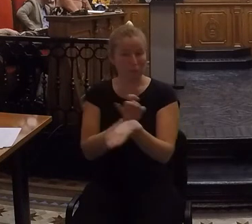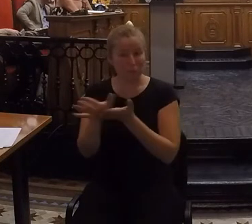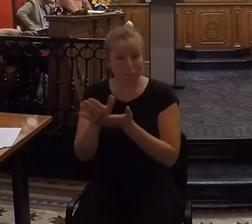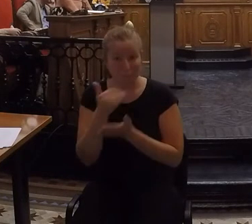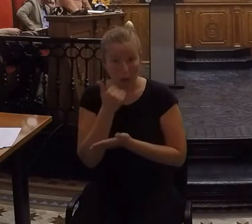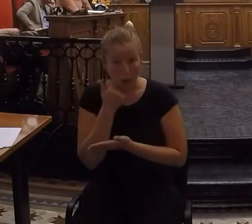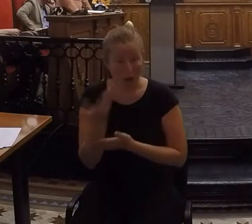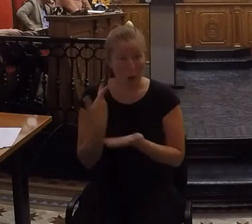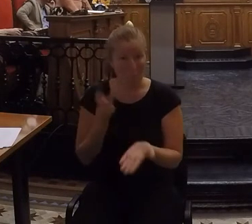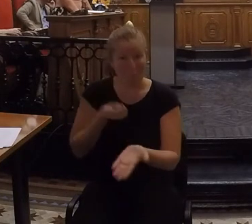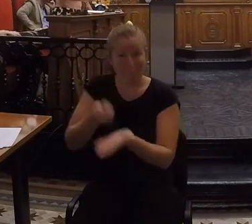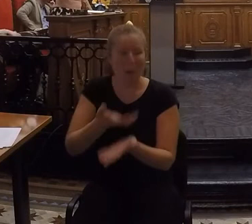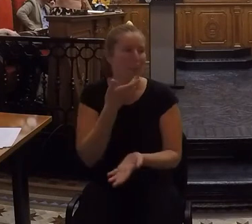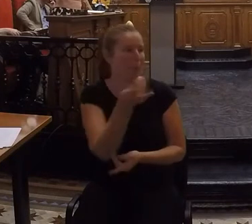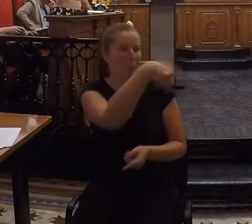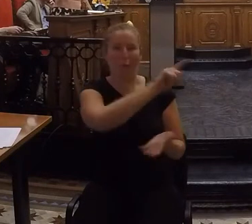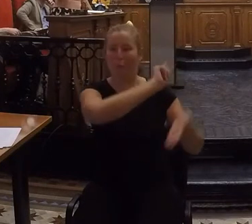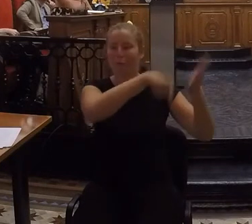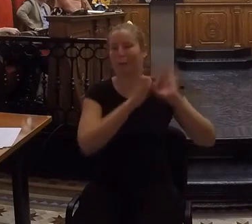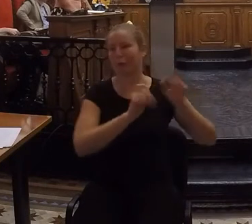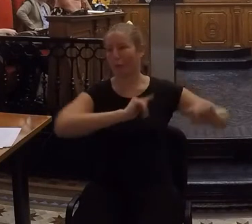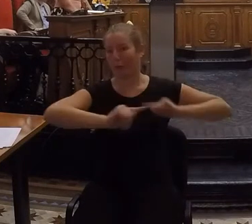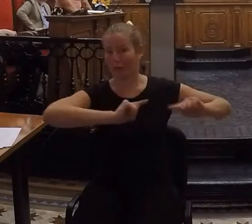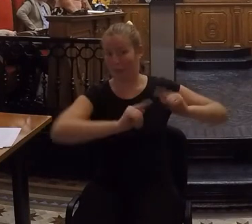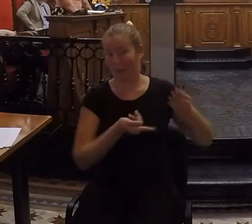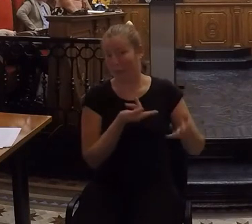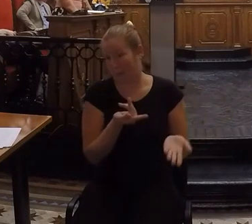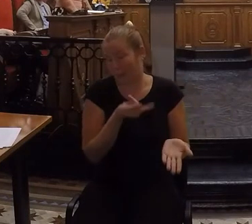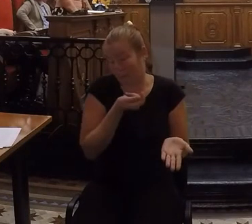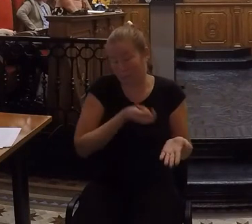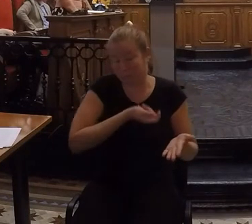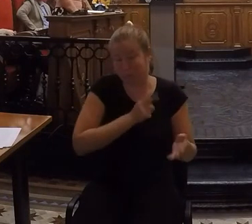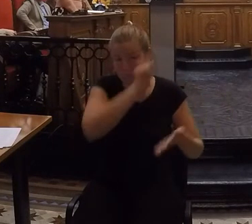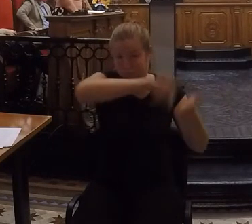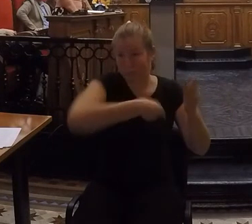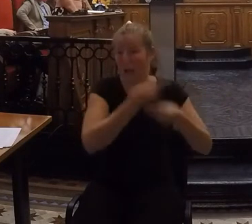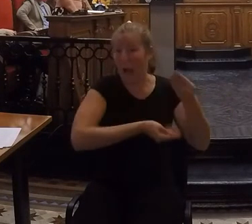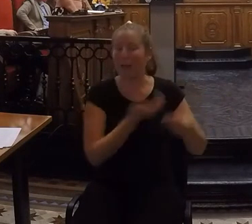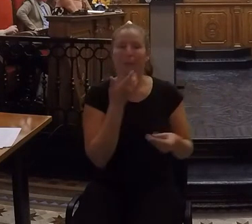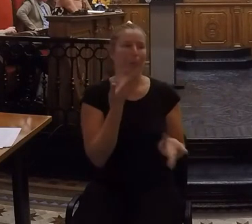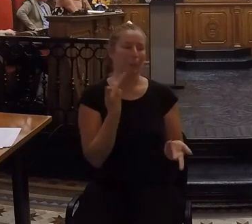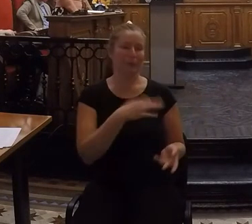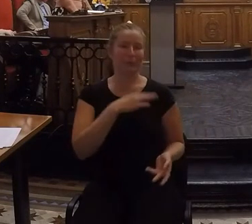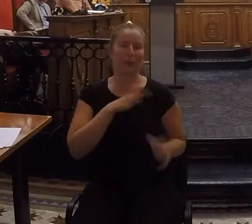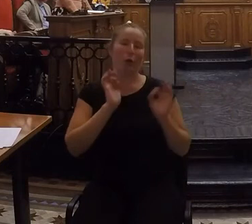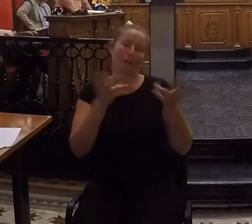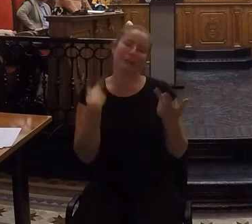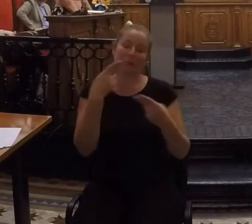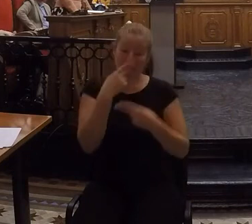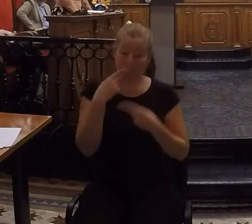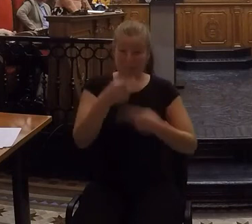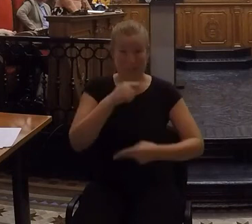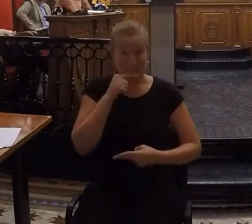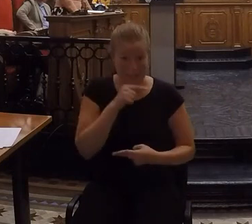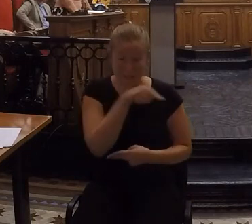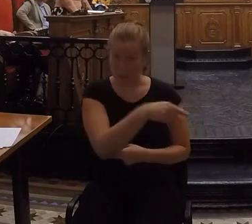de directivos, de directores de áreas concretas, como el señor que dirigía Visitelche, al que Visitelche ha tenido